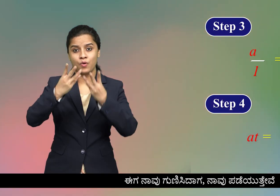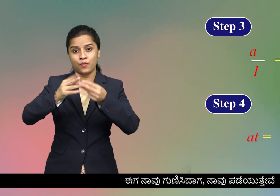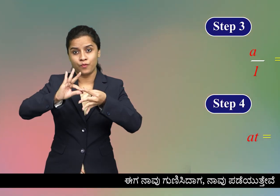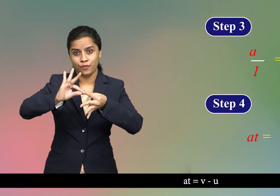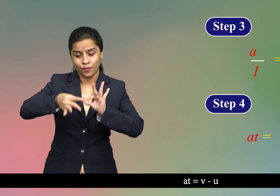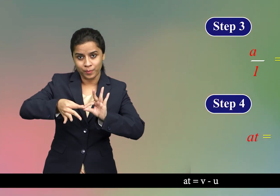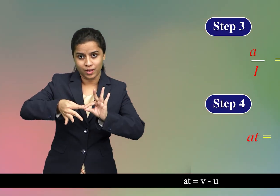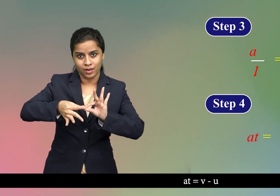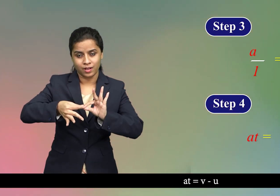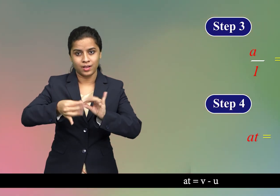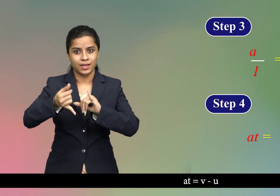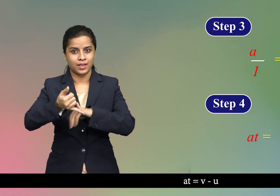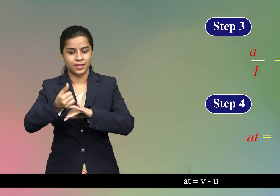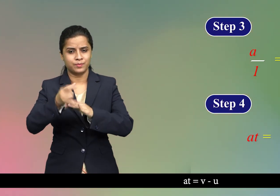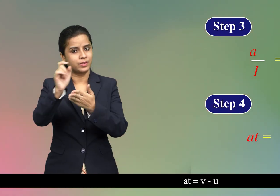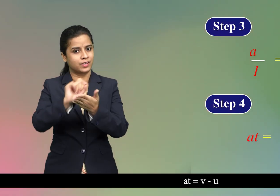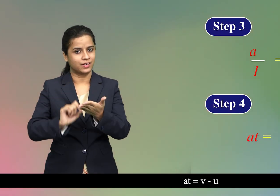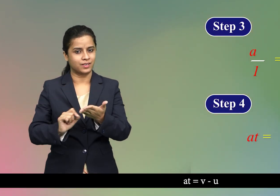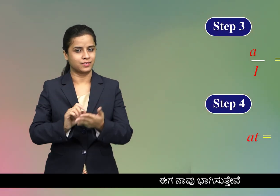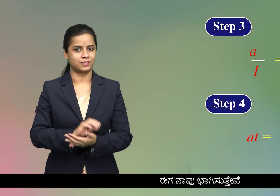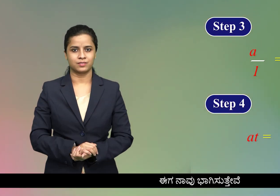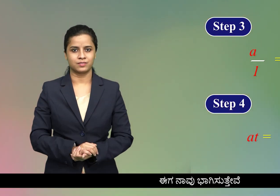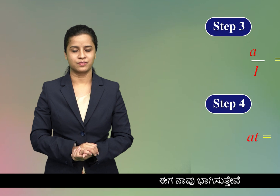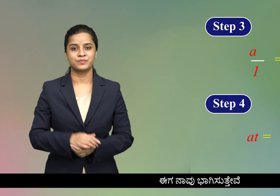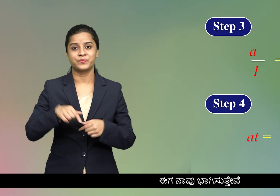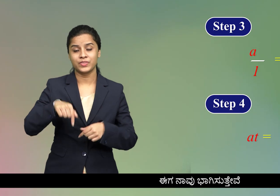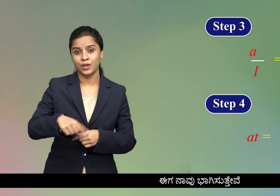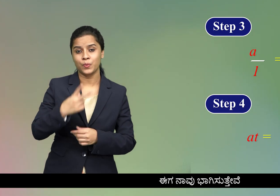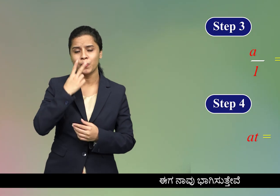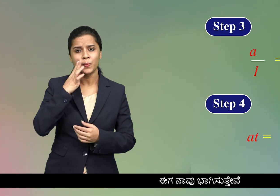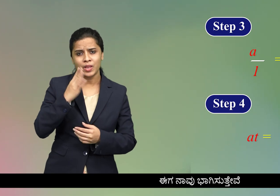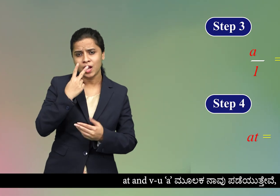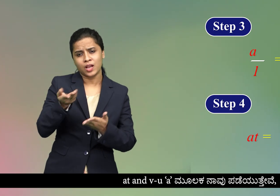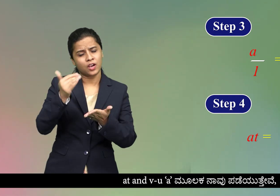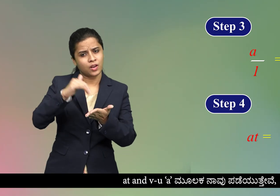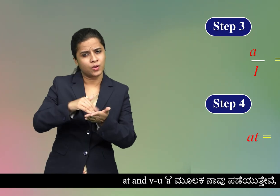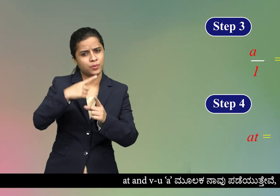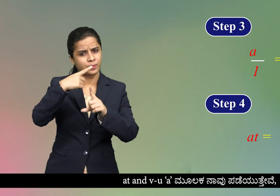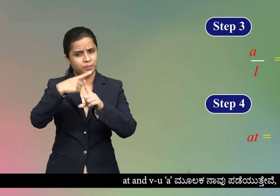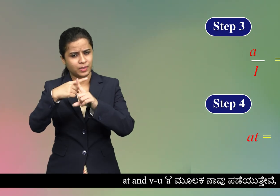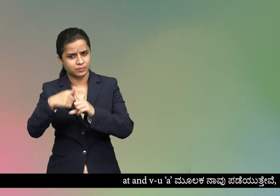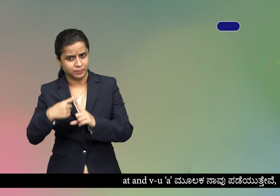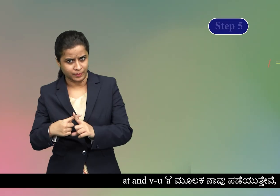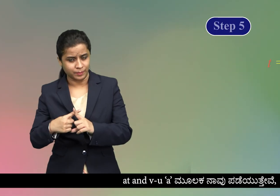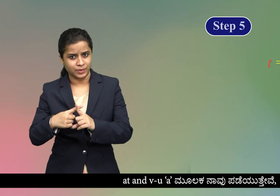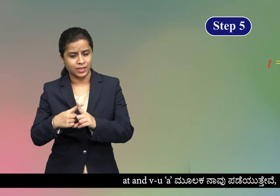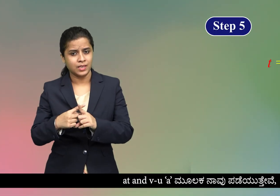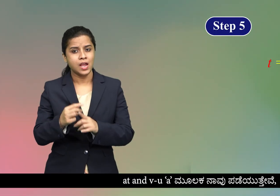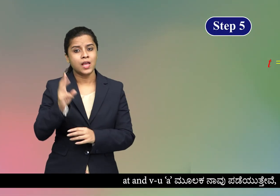ಪಡಿತೇವೆ ಎ ಟಿ ಈಸ್ ಈಕ್ವಲ್ ಟು ವಿ ಮೈನಸ್ ಯು. ಈಗ ನಾವು ಭಾಗಿಸುತ್ತೇವೆ ಎ ಟಿ ಅಂಡ್ ವಿ ಮೈನಸ್ ಯು ಎ